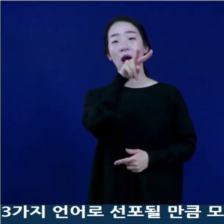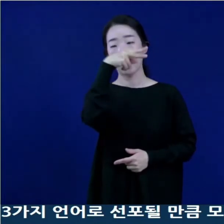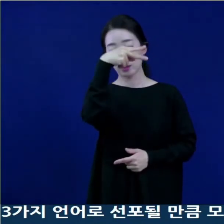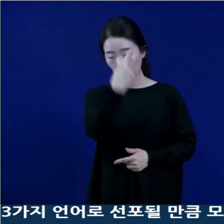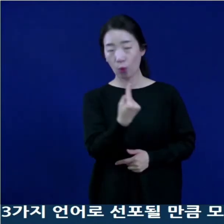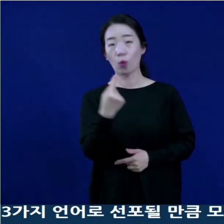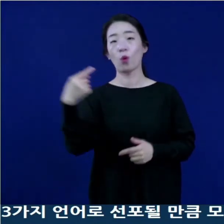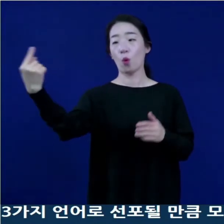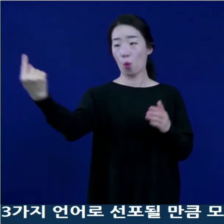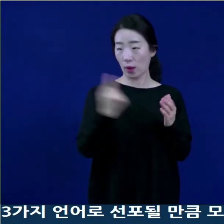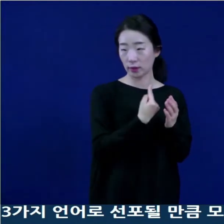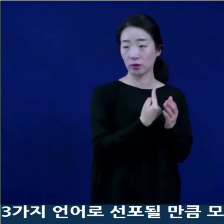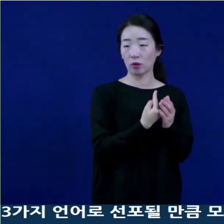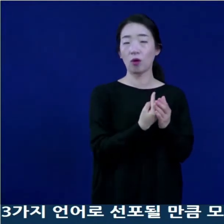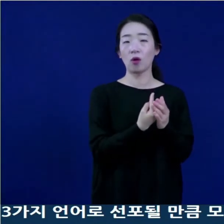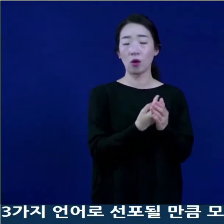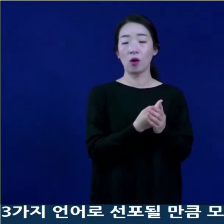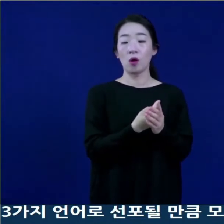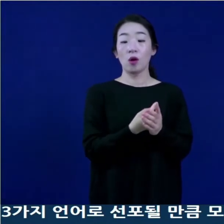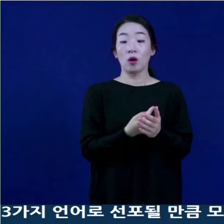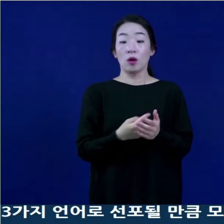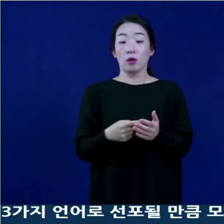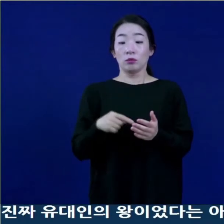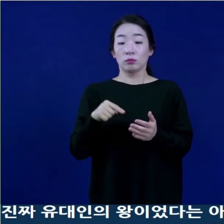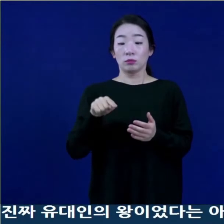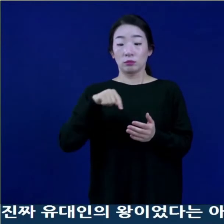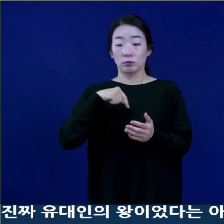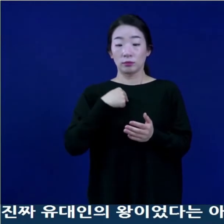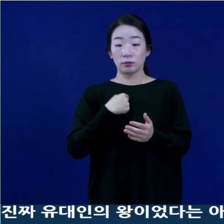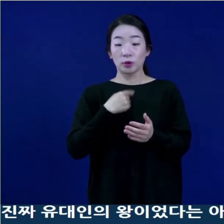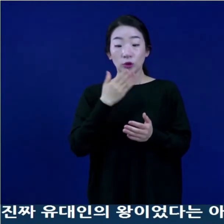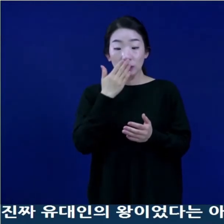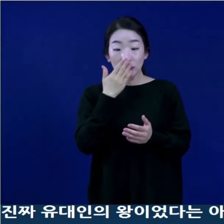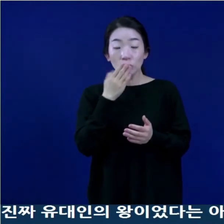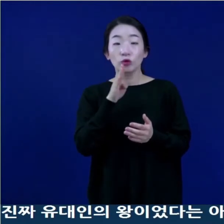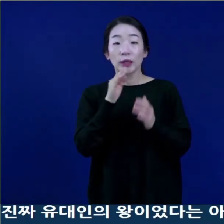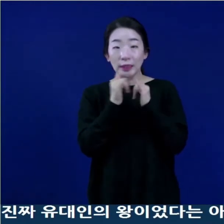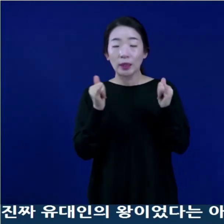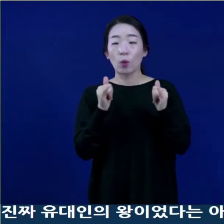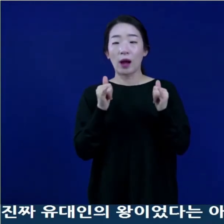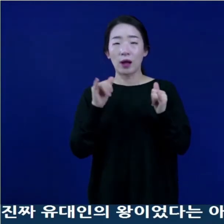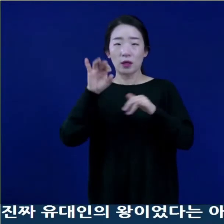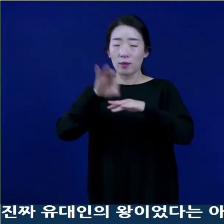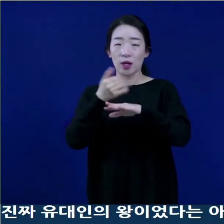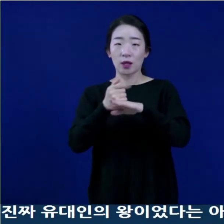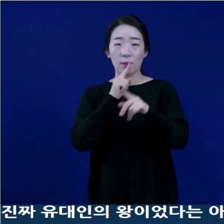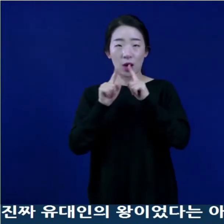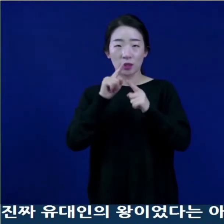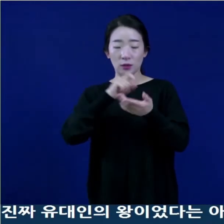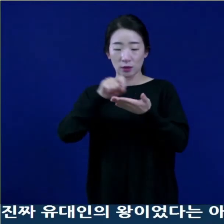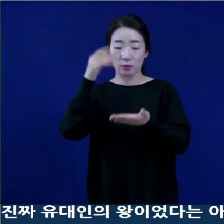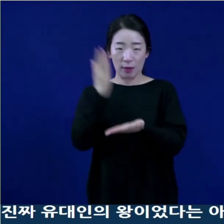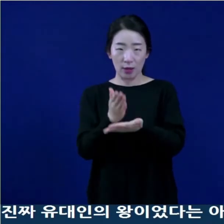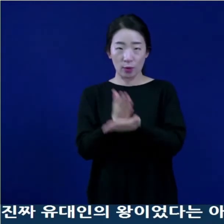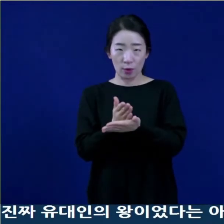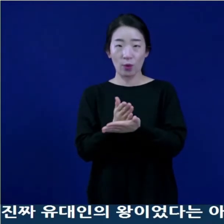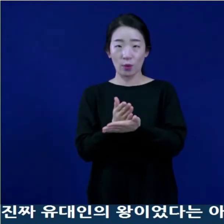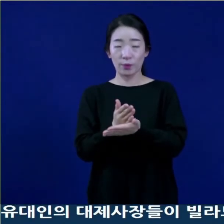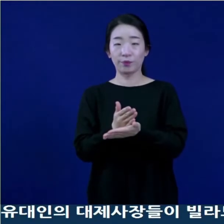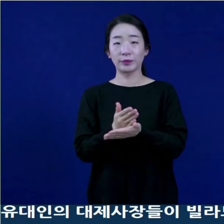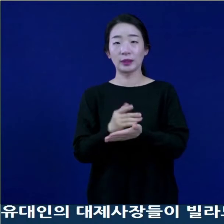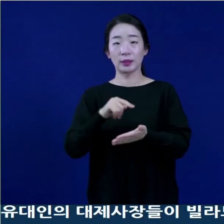자칭 유대인의 왕이라 쓰라 하니. 22절 같이 읽겠습니다. 빌라도가